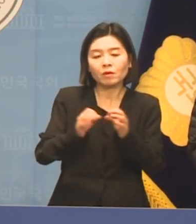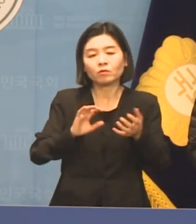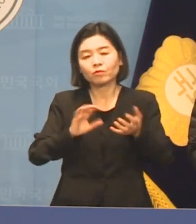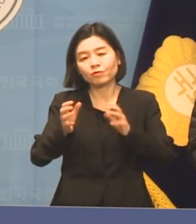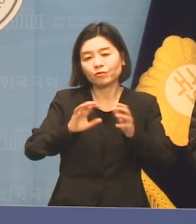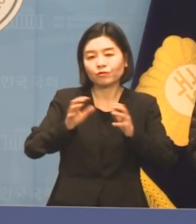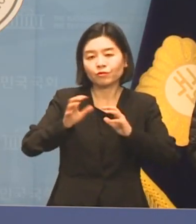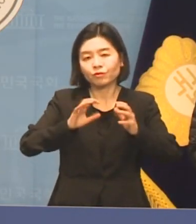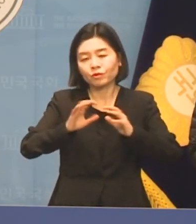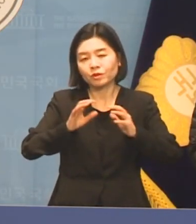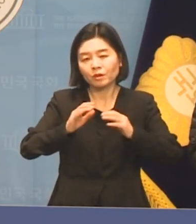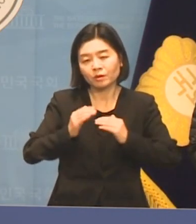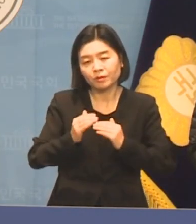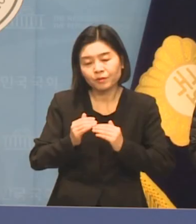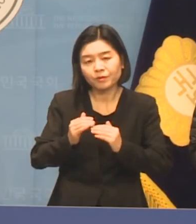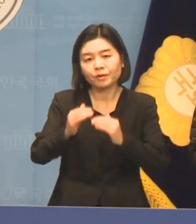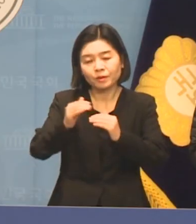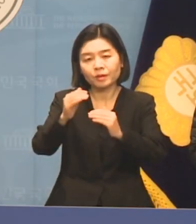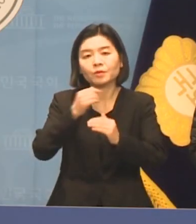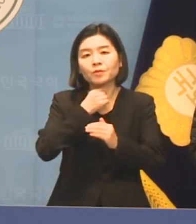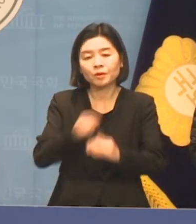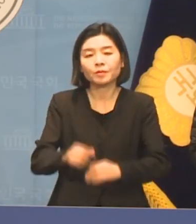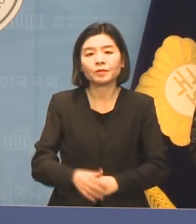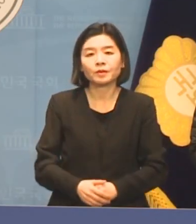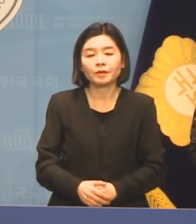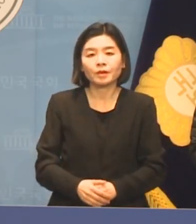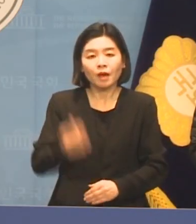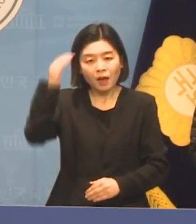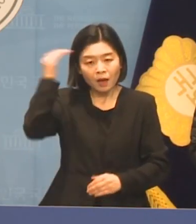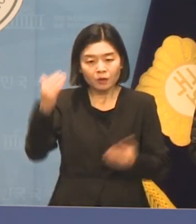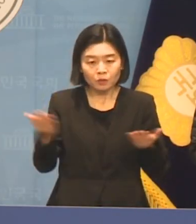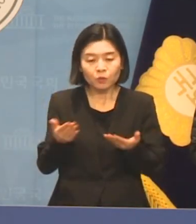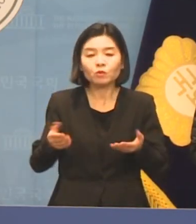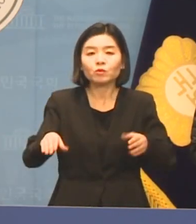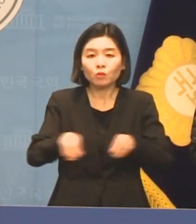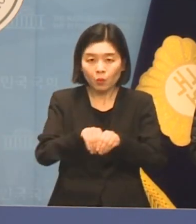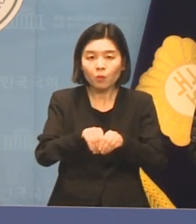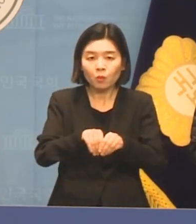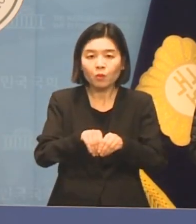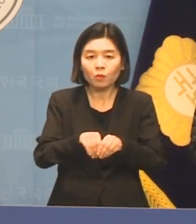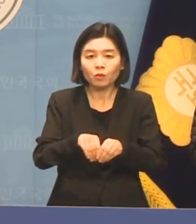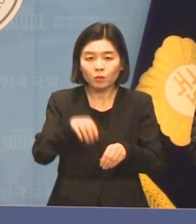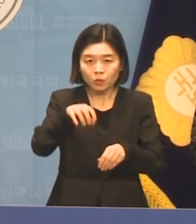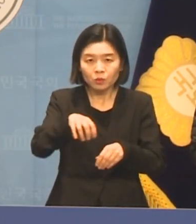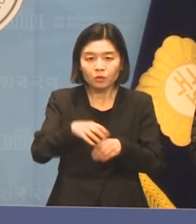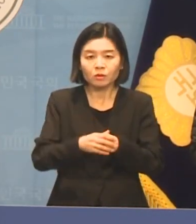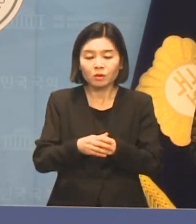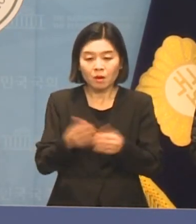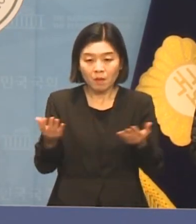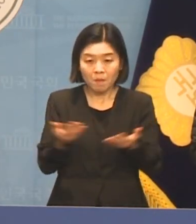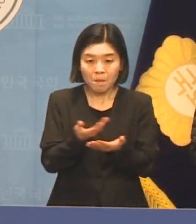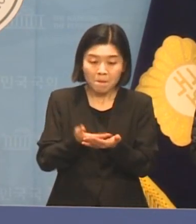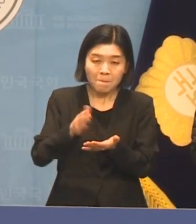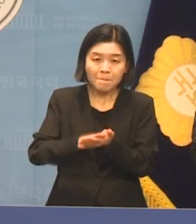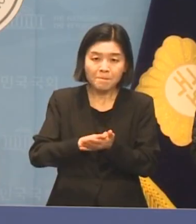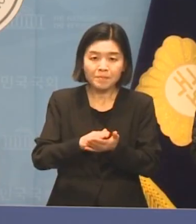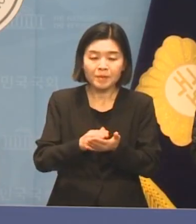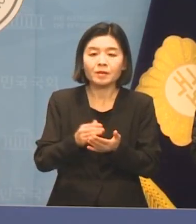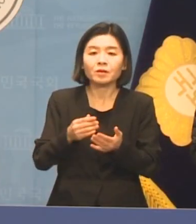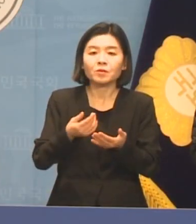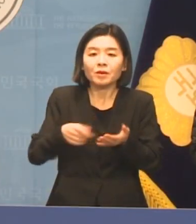조속히 재추진되기를 바랍니다. 한국노총도 노조법 2, 3조 개정 투쟁에서 선봉에서